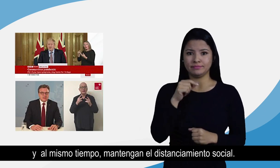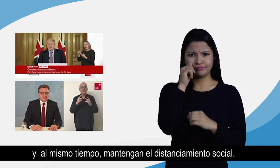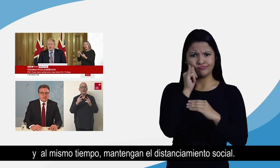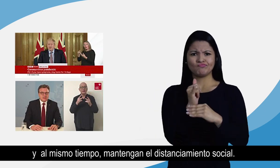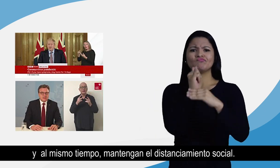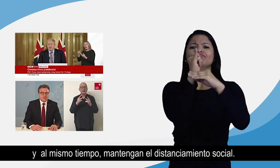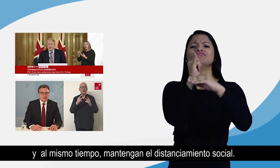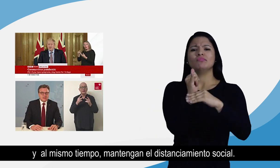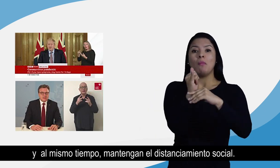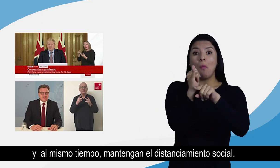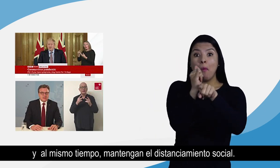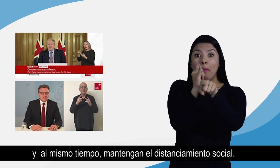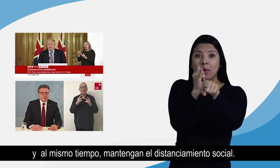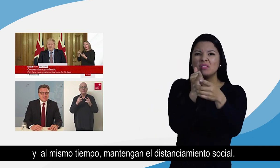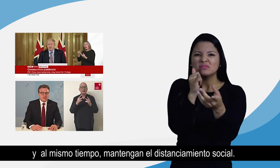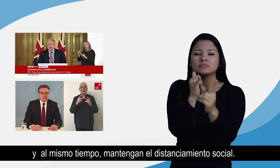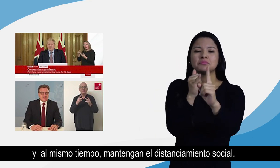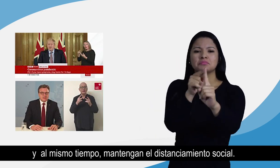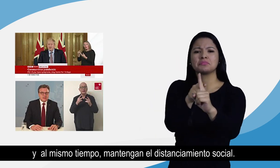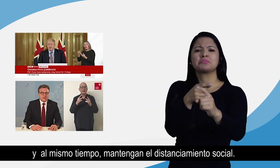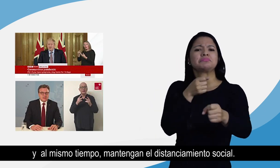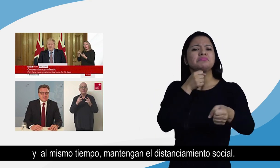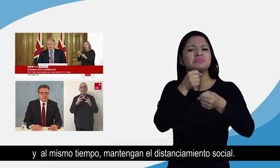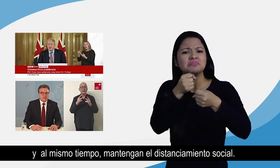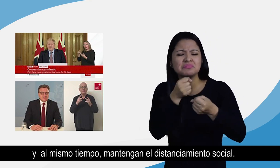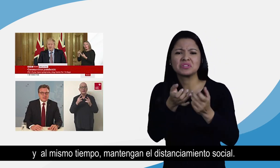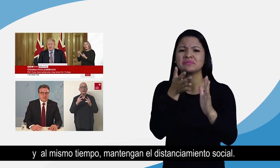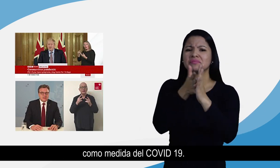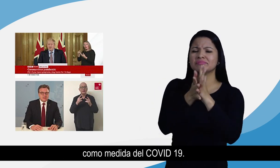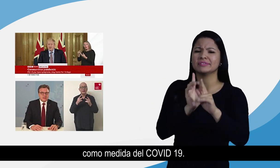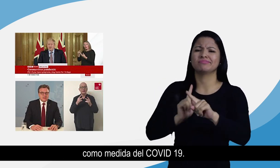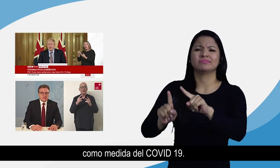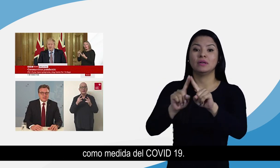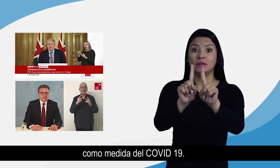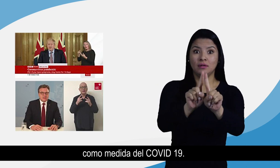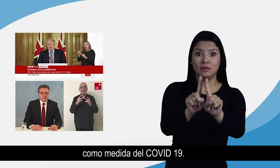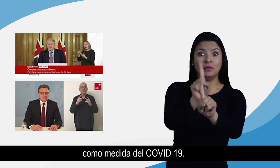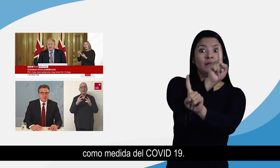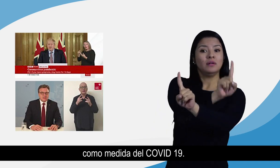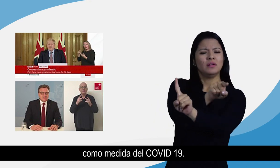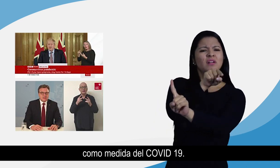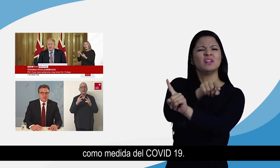Y al mismo tiempo, mantengan el distanciamiento social como medida del COVID-19.